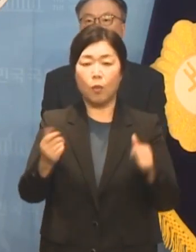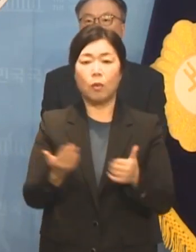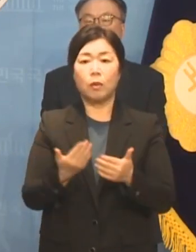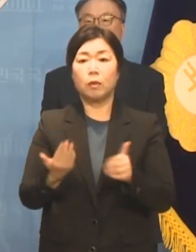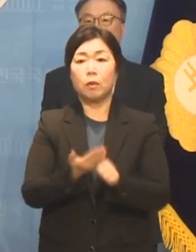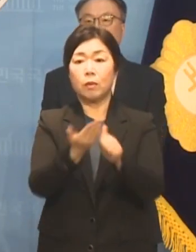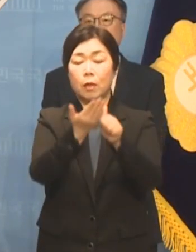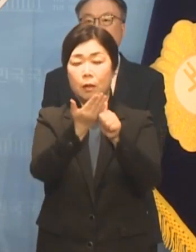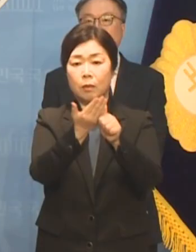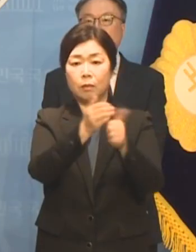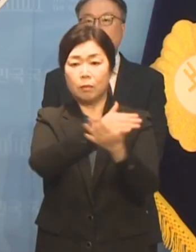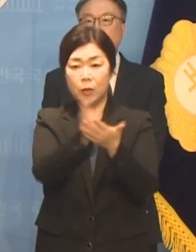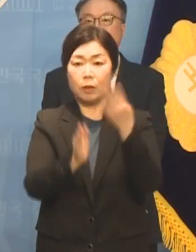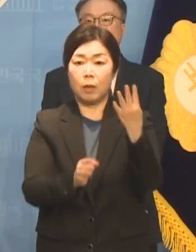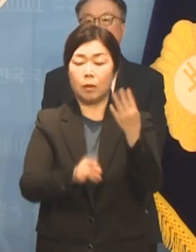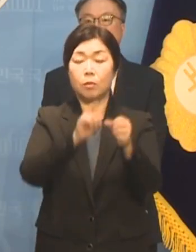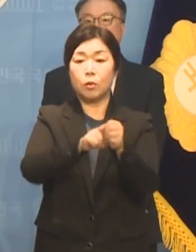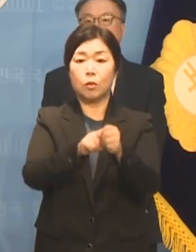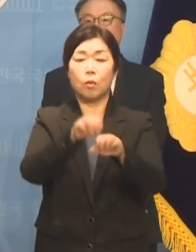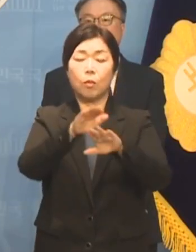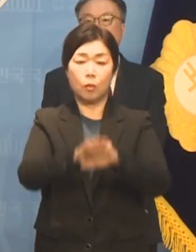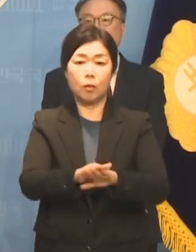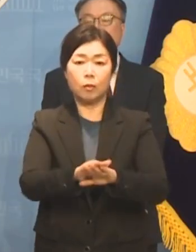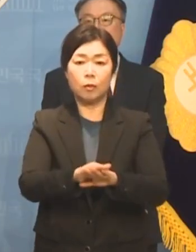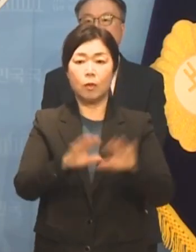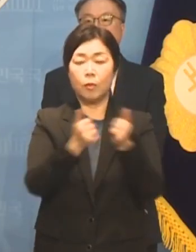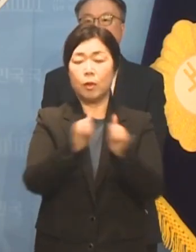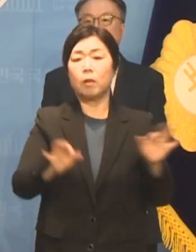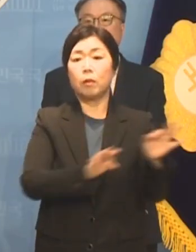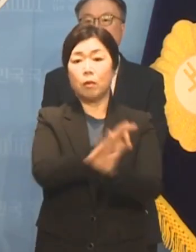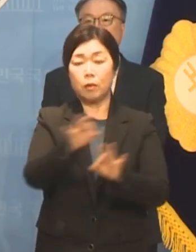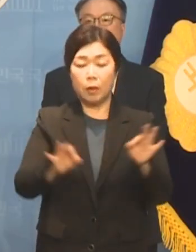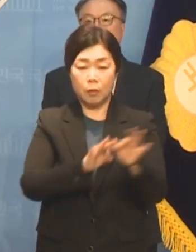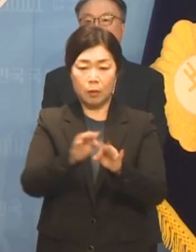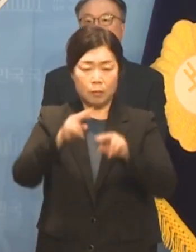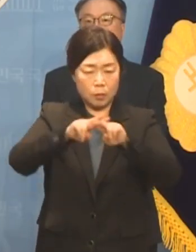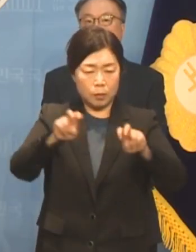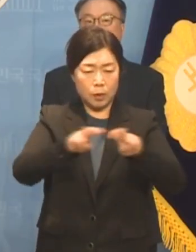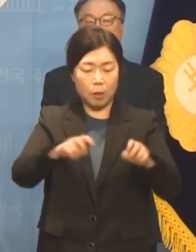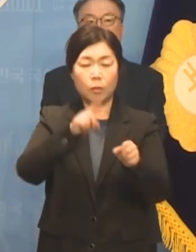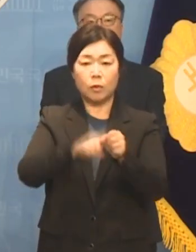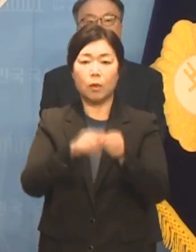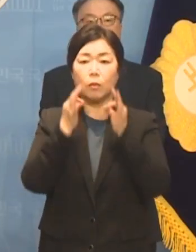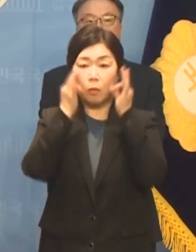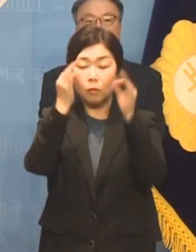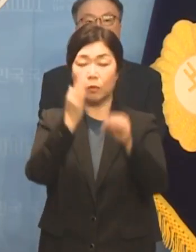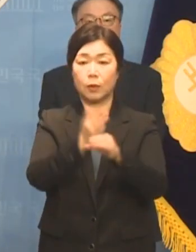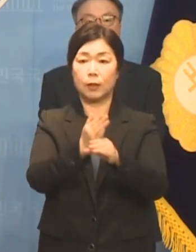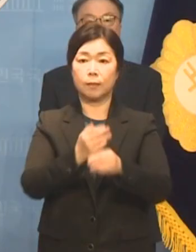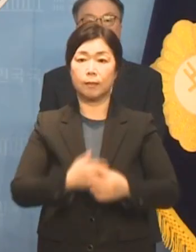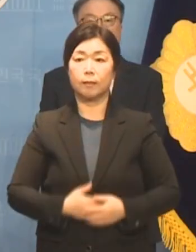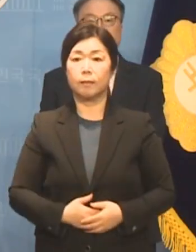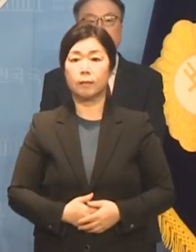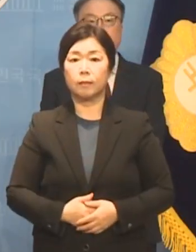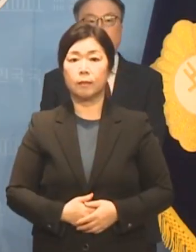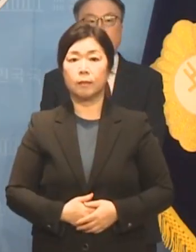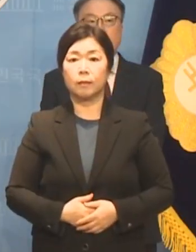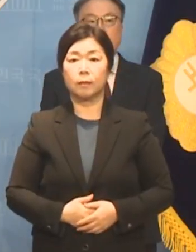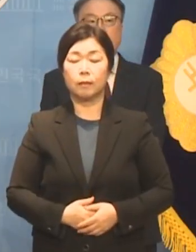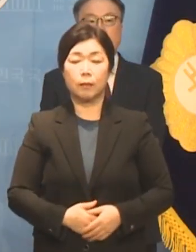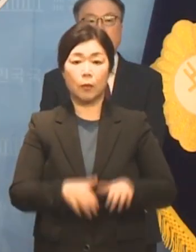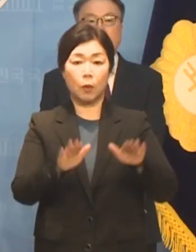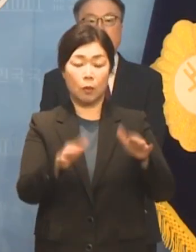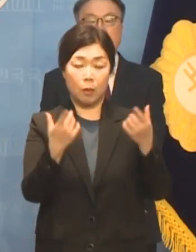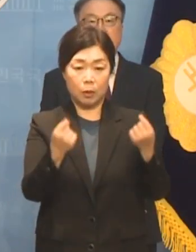가지 측면에서 국민 경제의 순환 과정을 입체적으로 분석하고자 노력하고 있습니다.